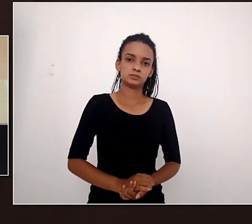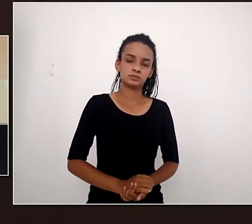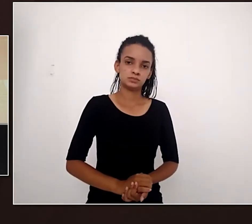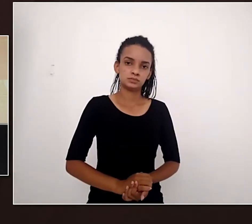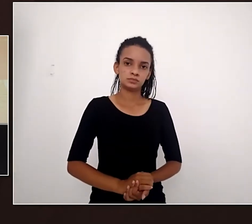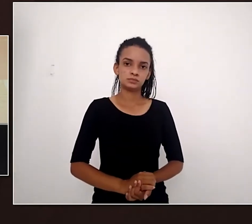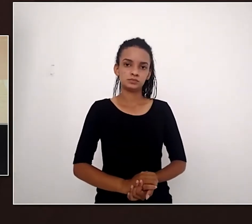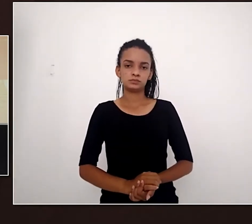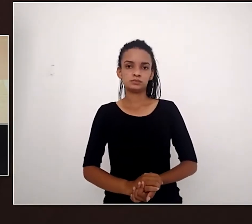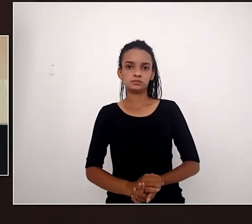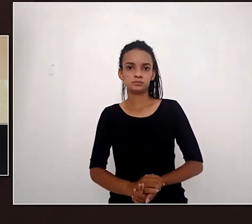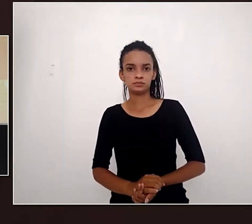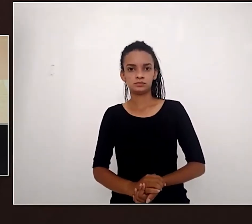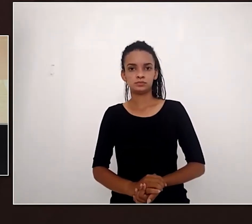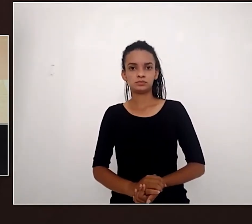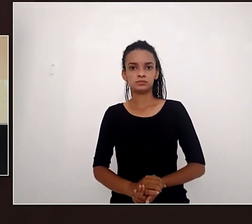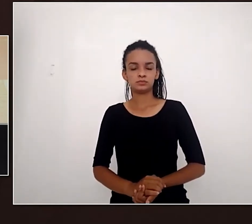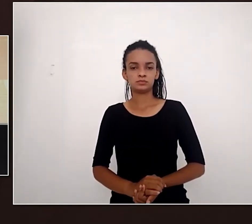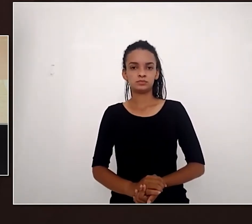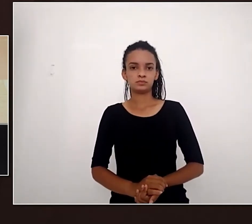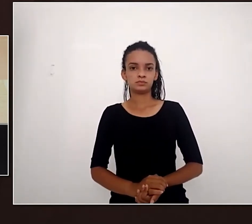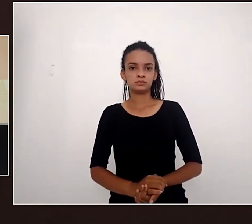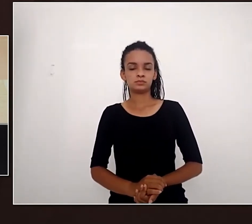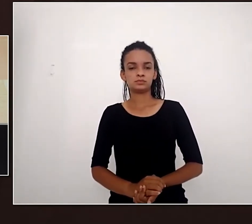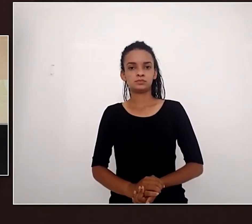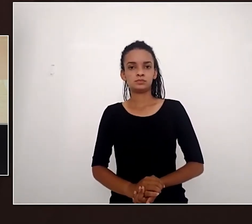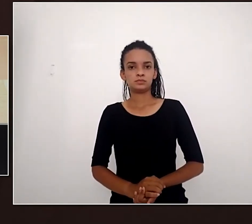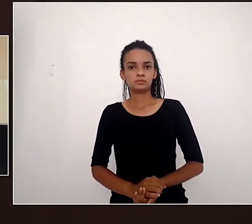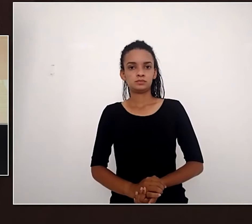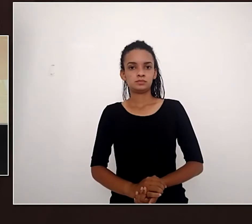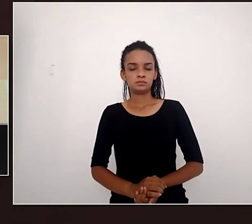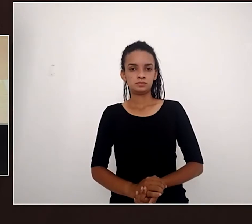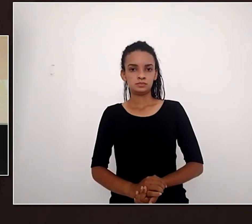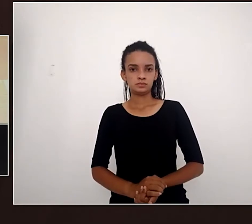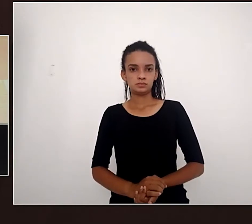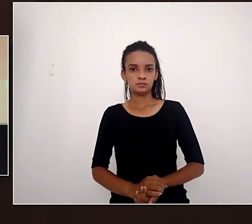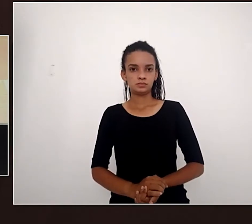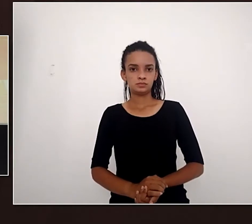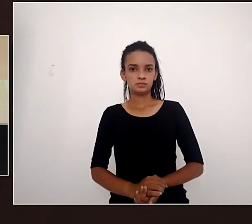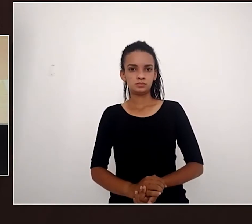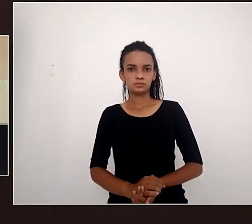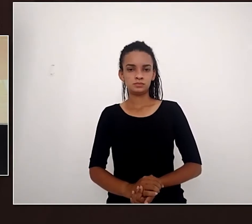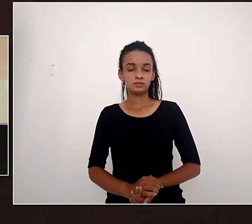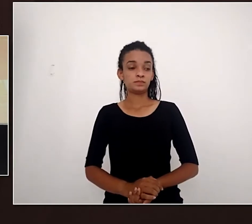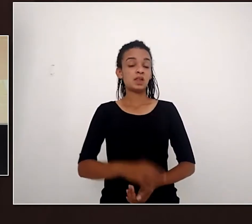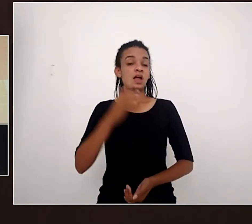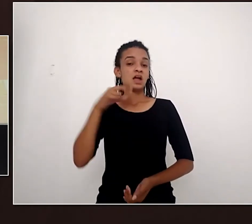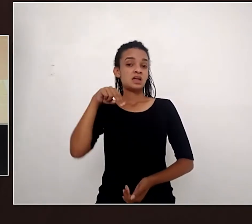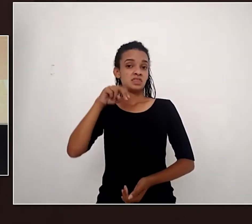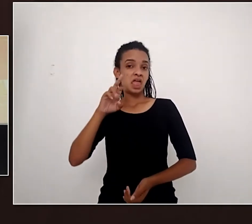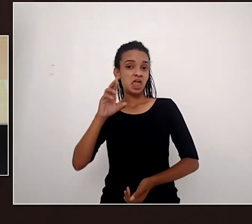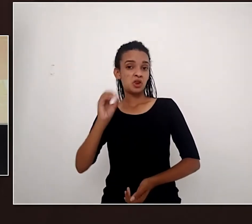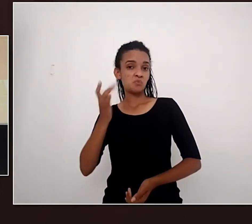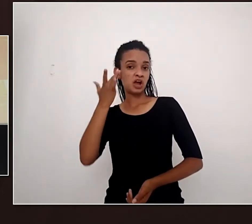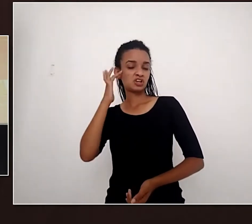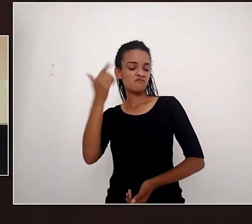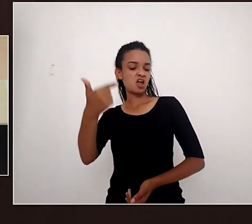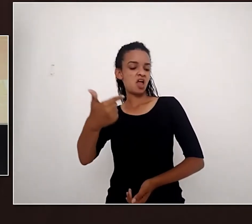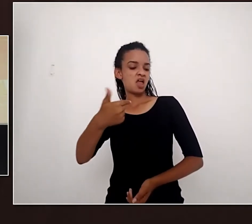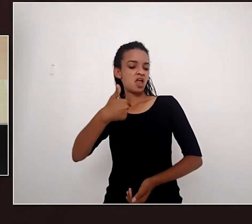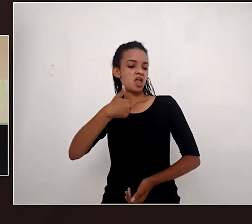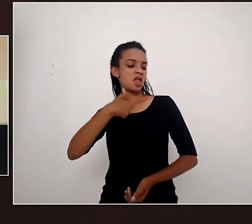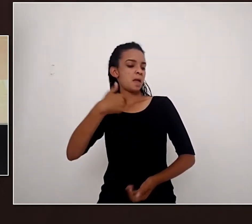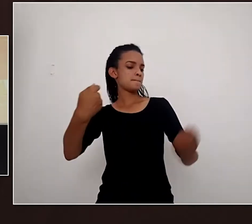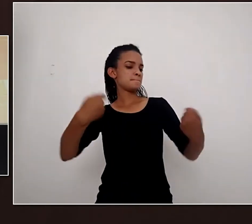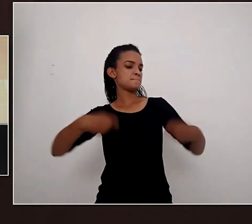se divinizar. Ele era divino, era o ser divino para ser adorado, tá? Então, todos esses